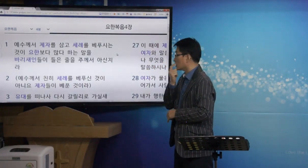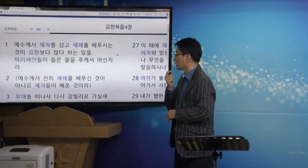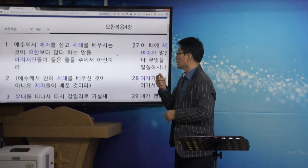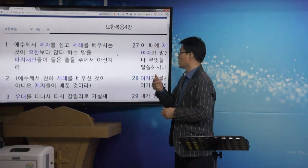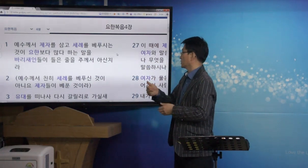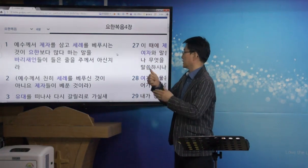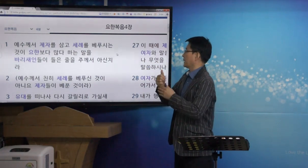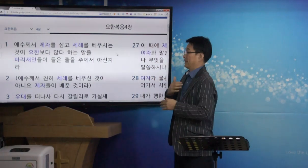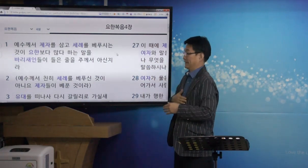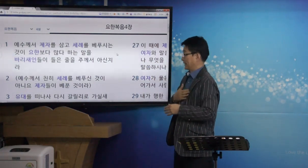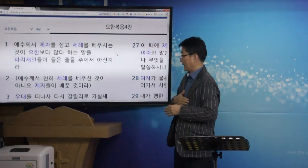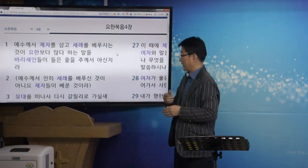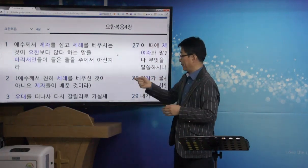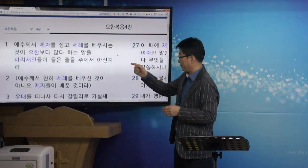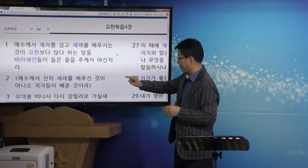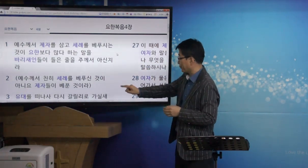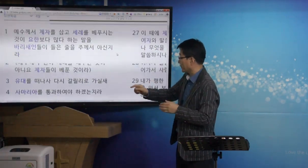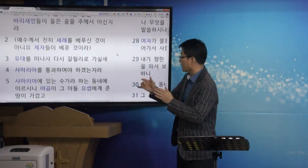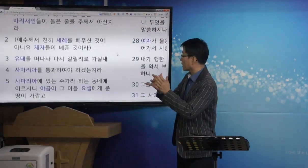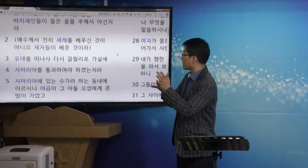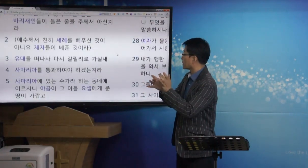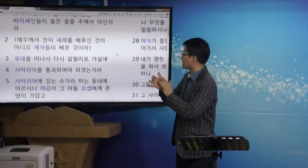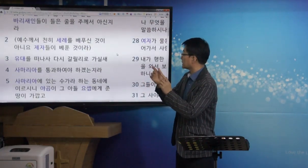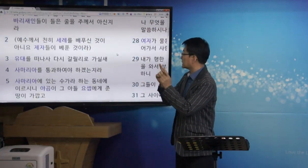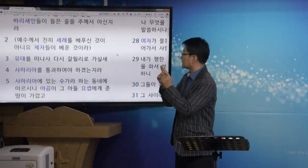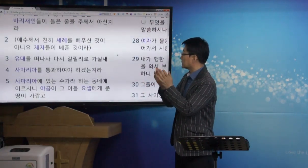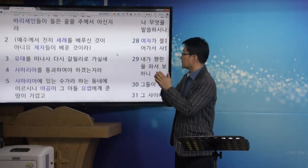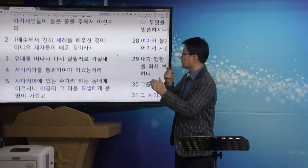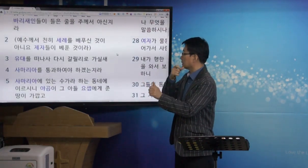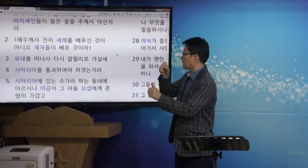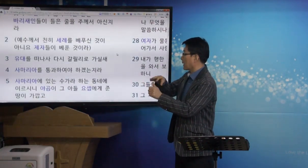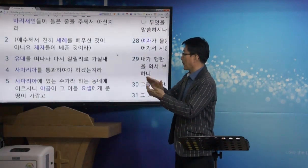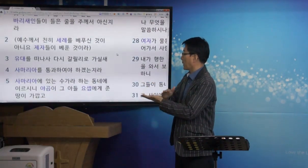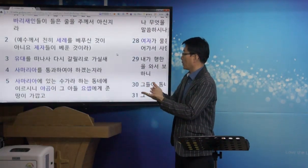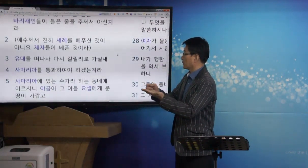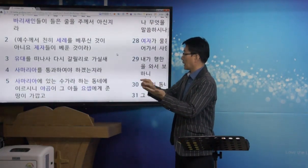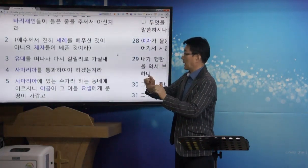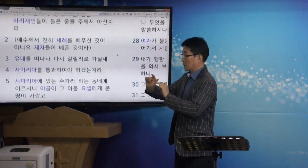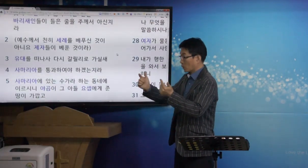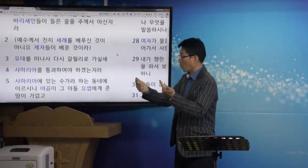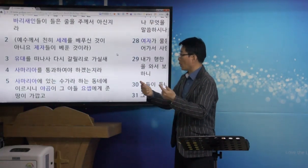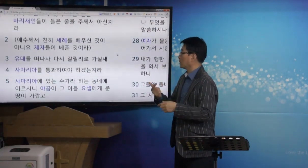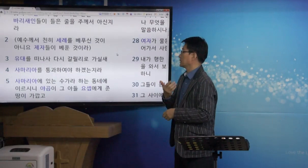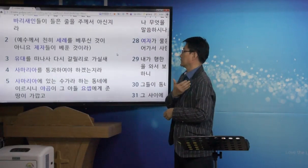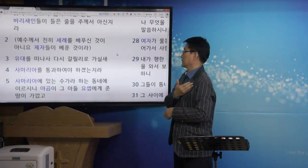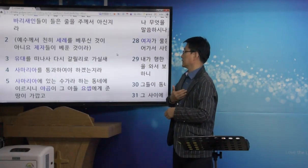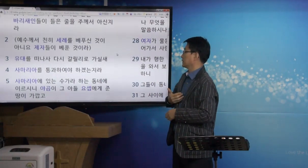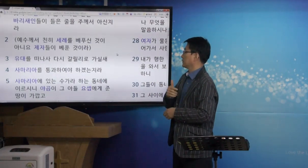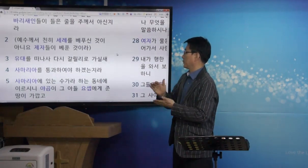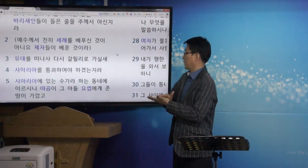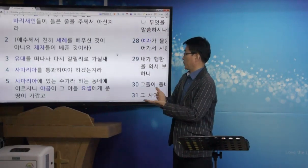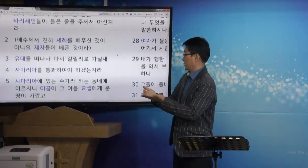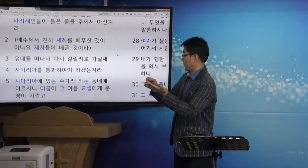줄을 주께서 아신지라. 주께서 친히 세례를 베푸신 것이 아니요 제자들이 베푼